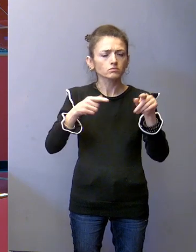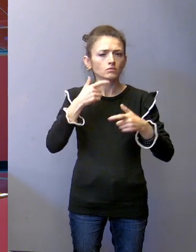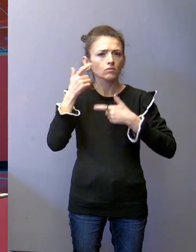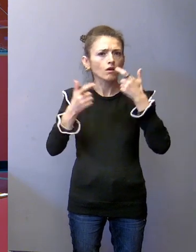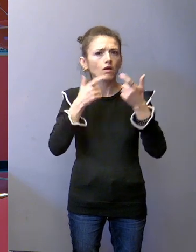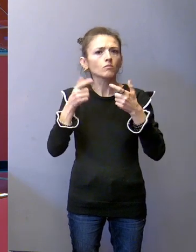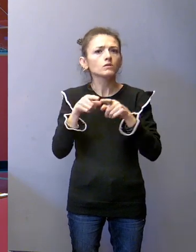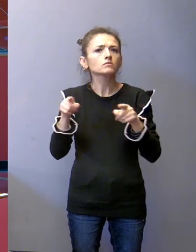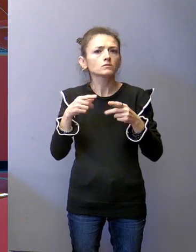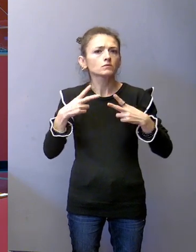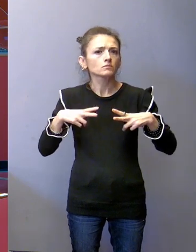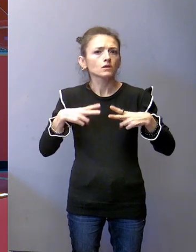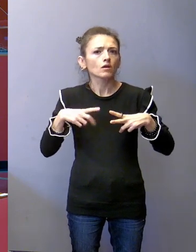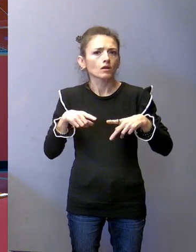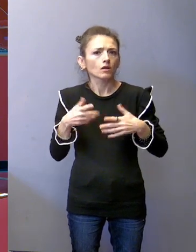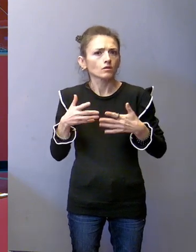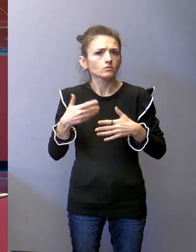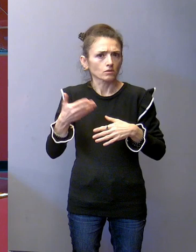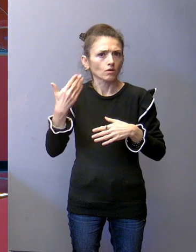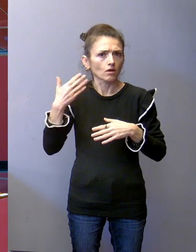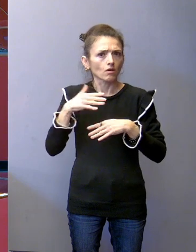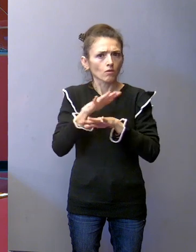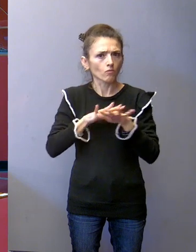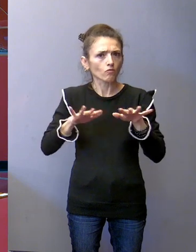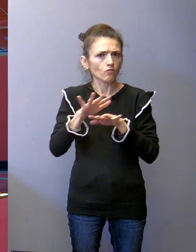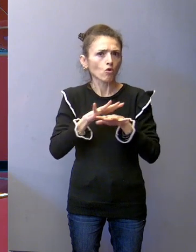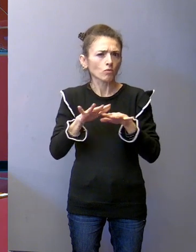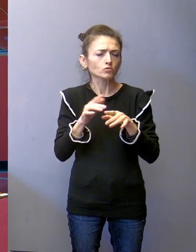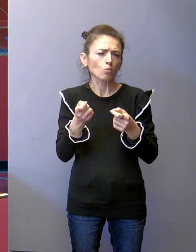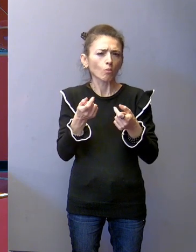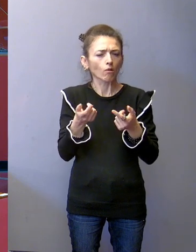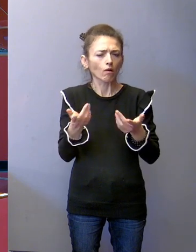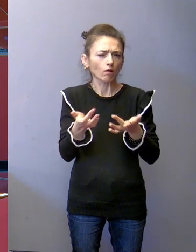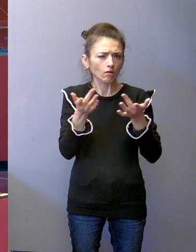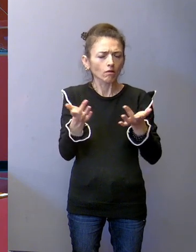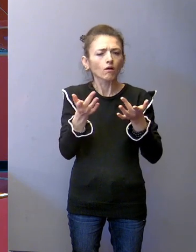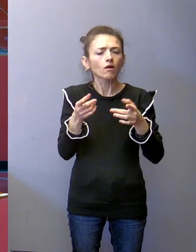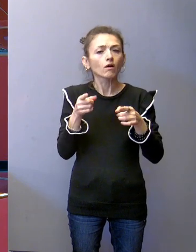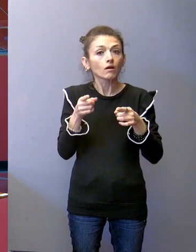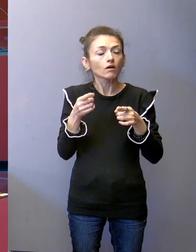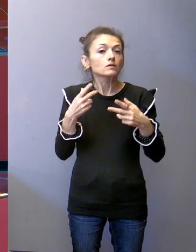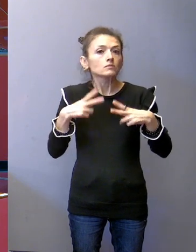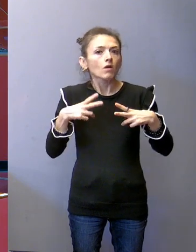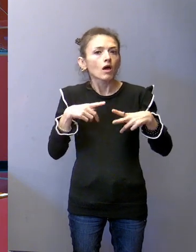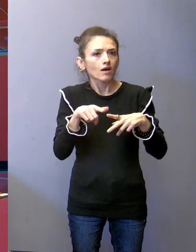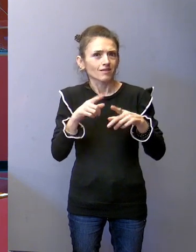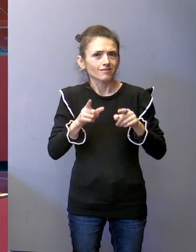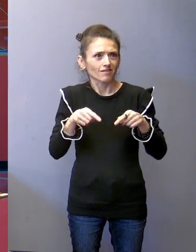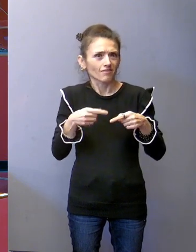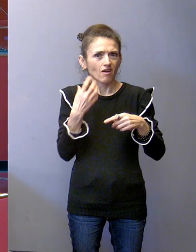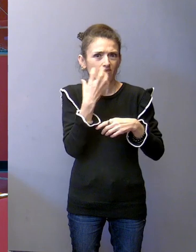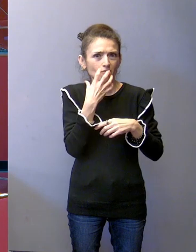si aspettavano In seguito a una informazione un po' superficiale che lavora iniziassero già a febbraio